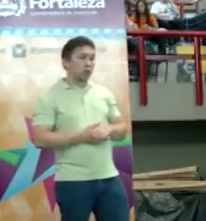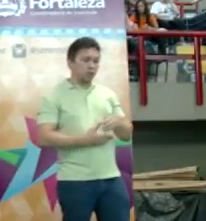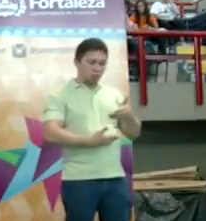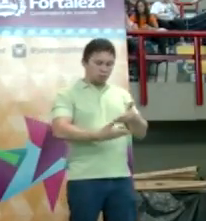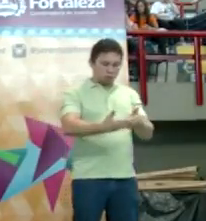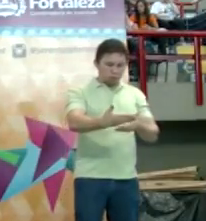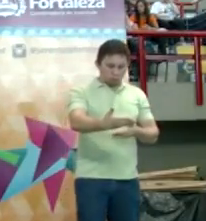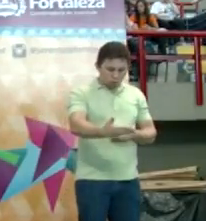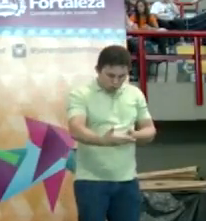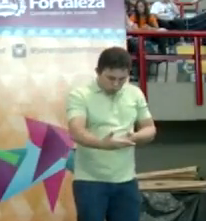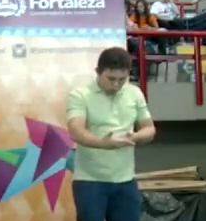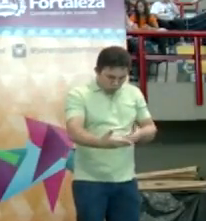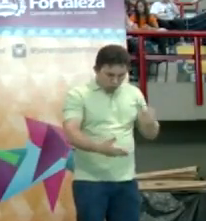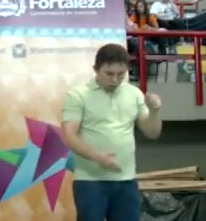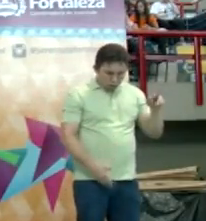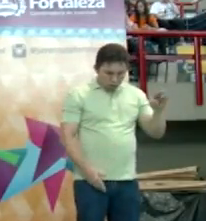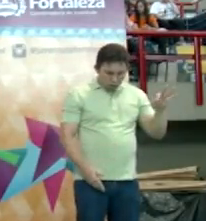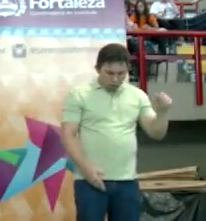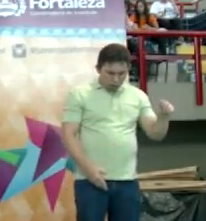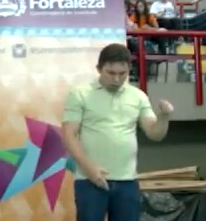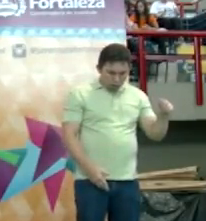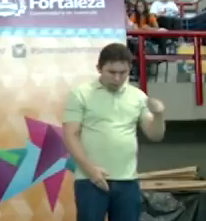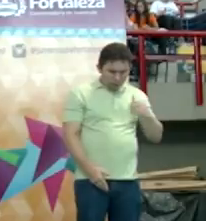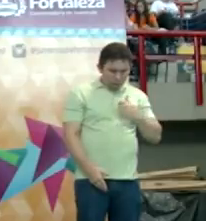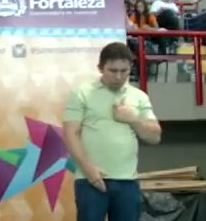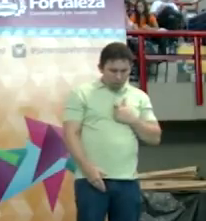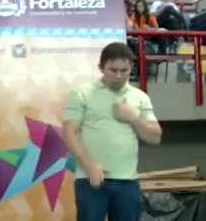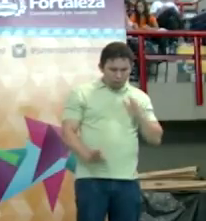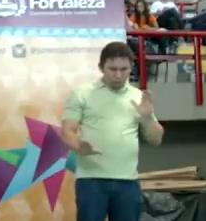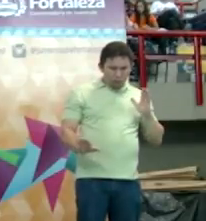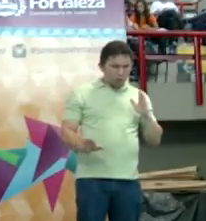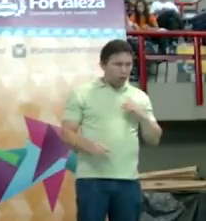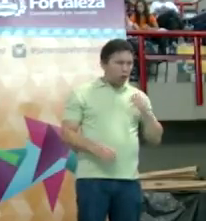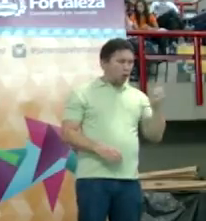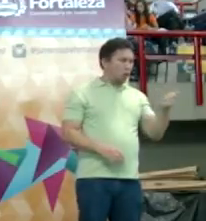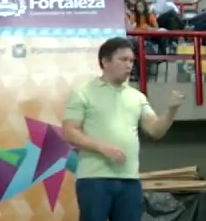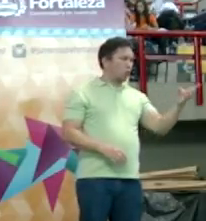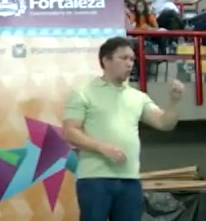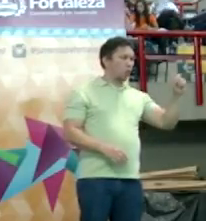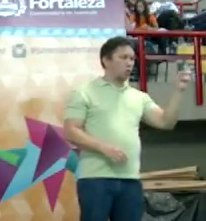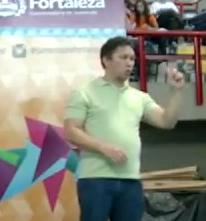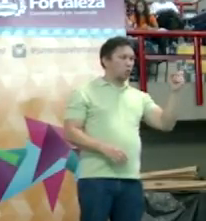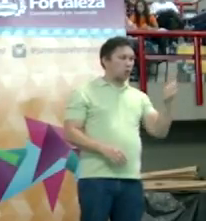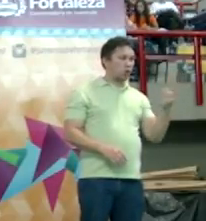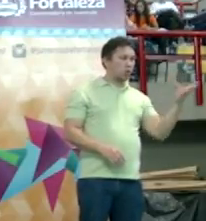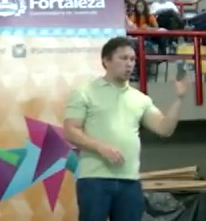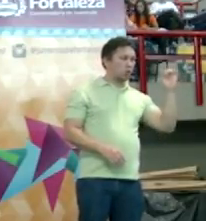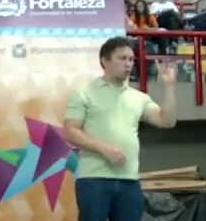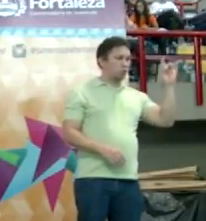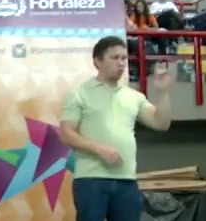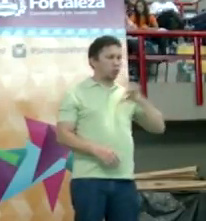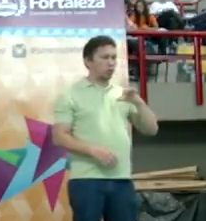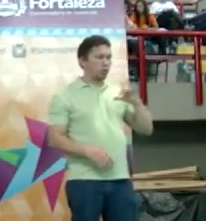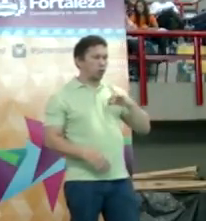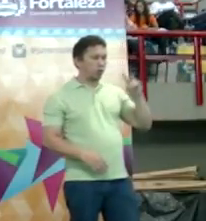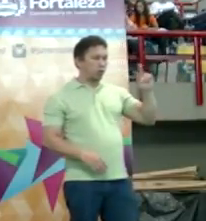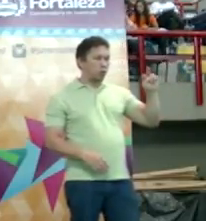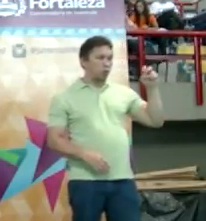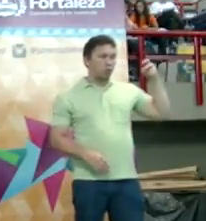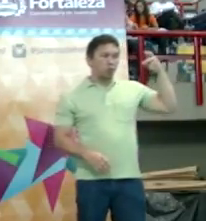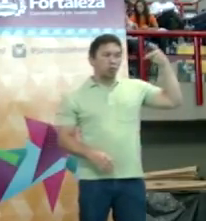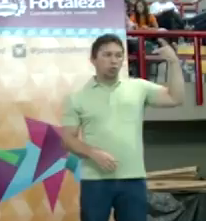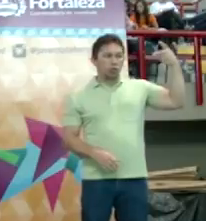prova e viu alguma coisa sobre aresta, o que é que você fala? Eu nunca conto as arestas. O que é que eu conto sempre? O dobro